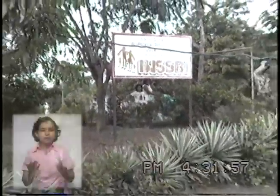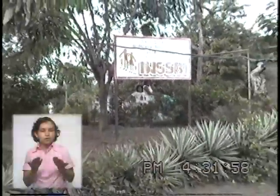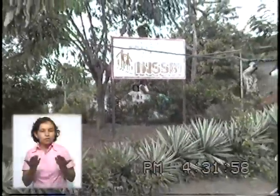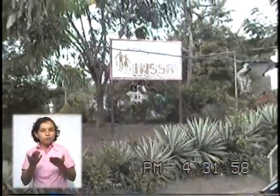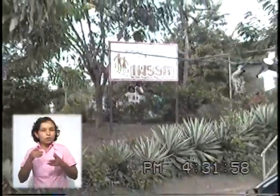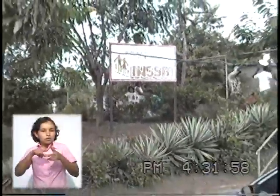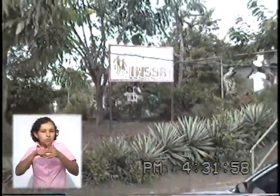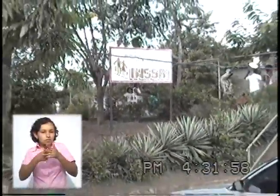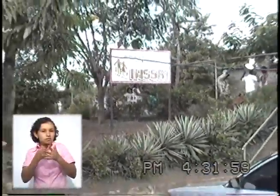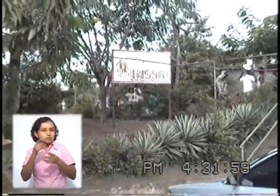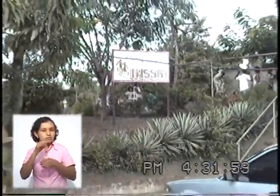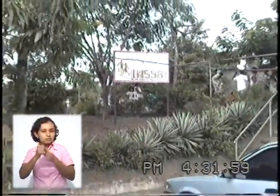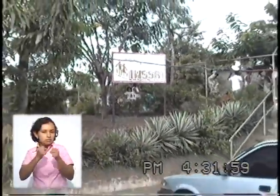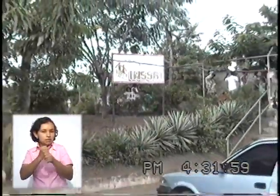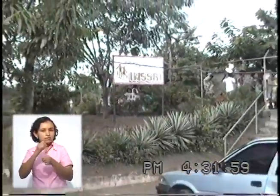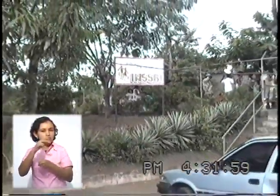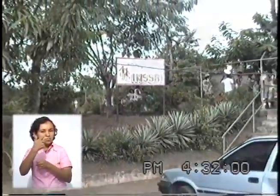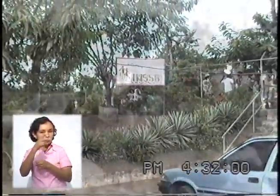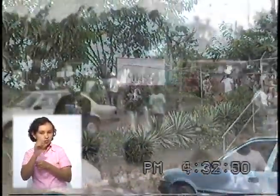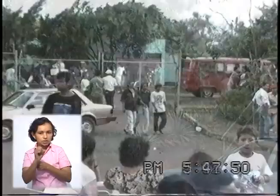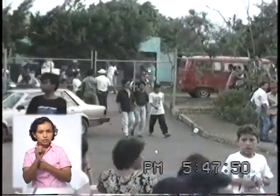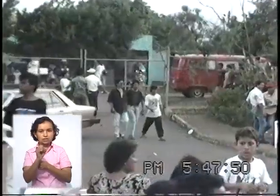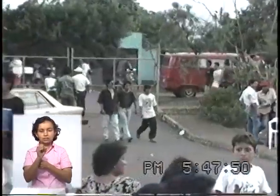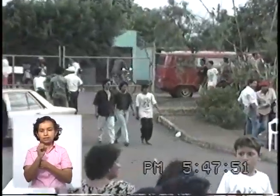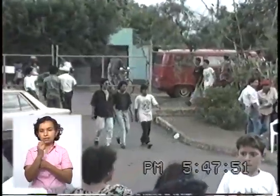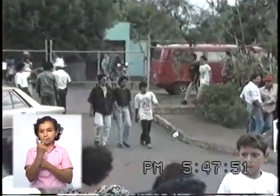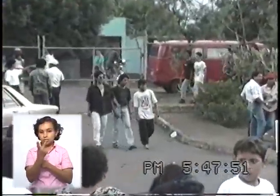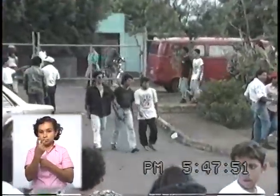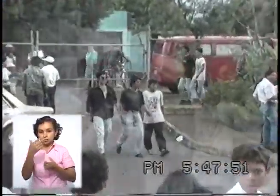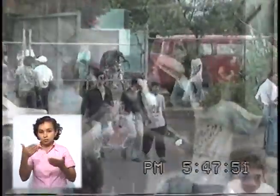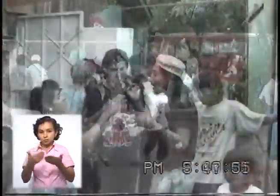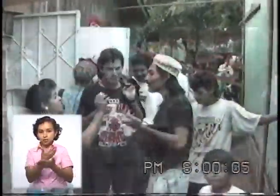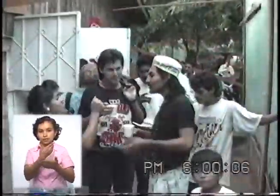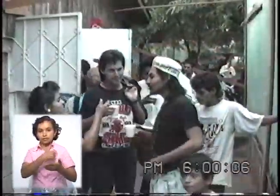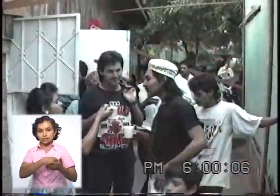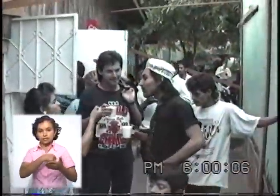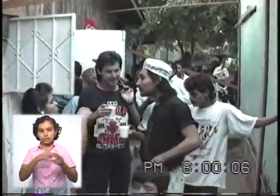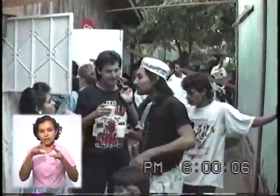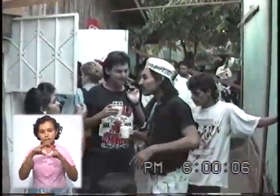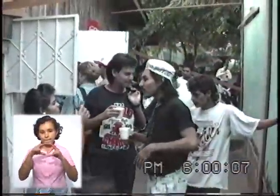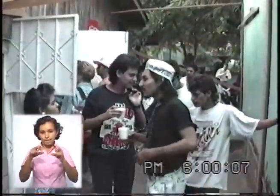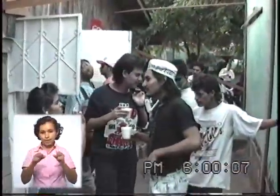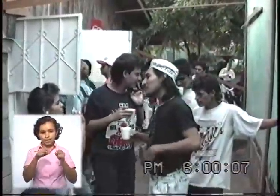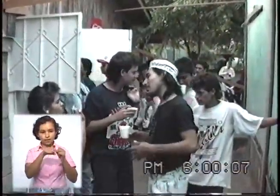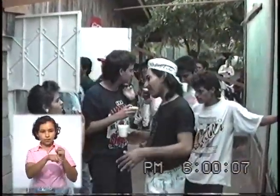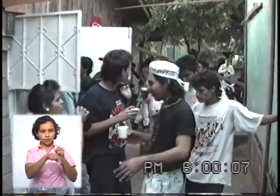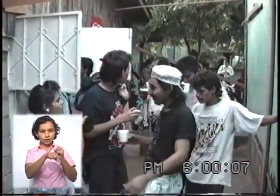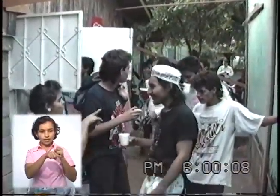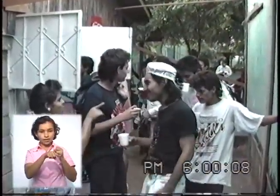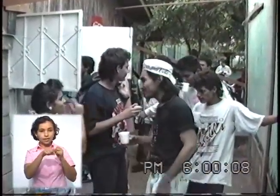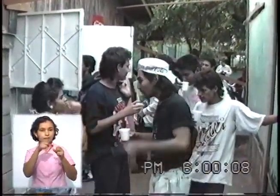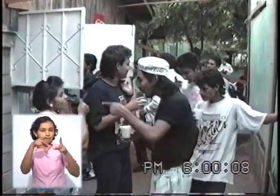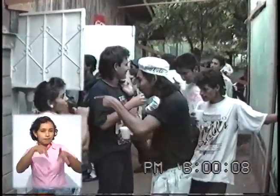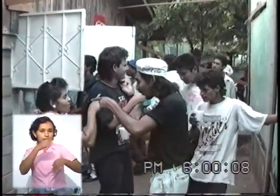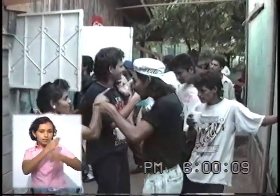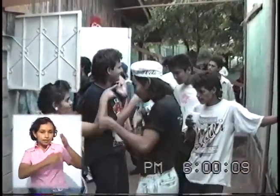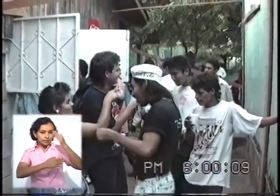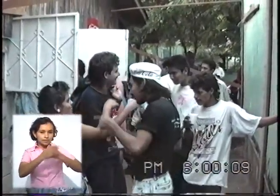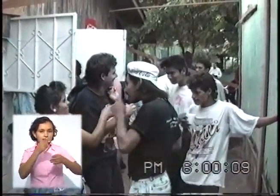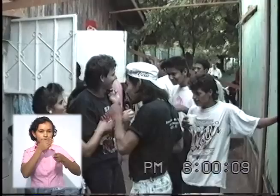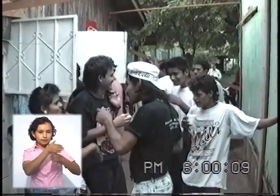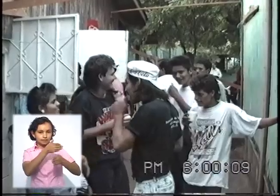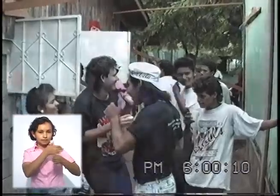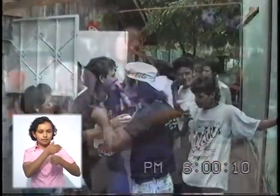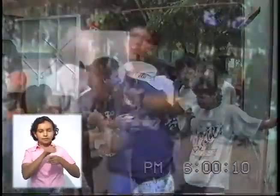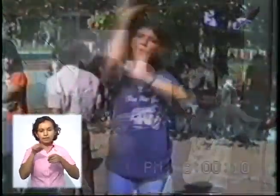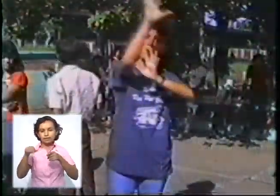Todo comenzó en los años 80, con la apertura de dos centros de educación especial en Managua, el Centro Ocupacional para Discapacitados en Vía